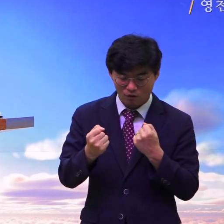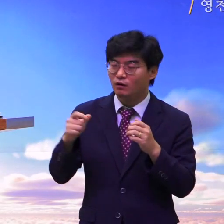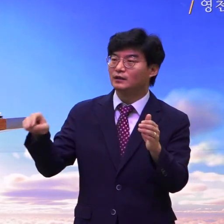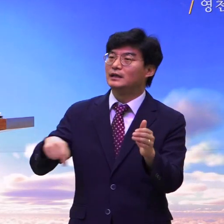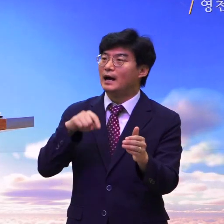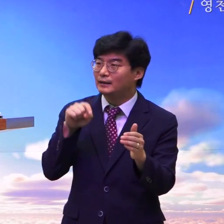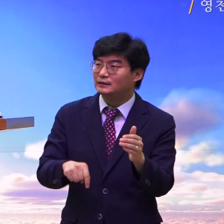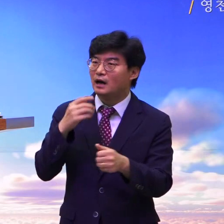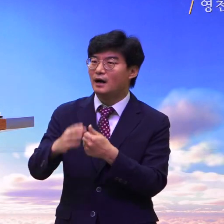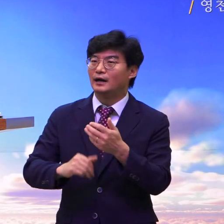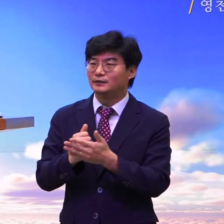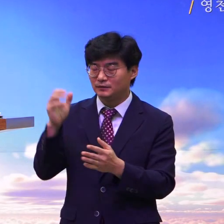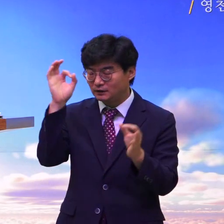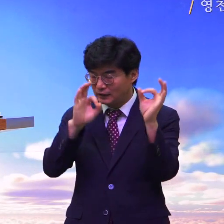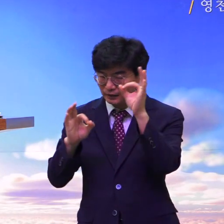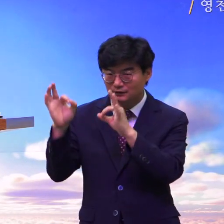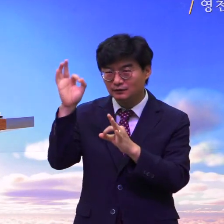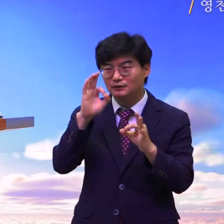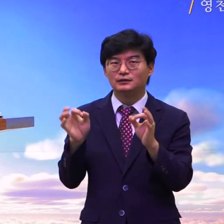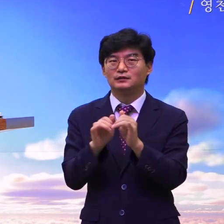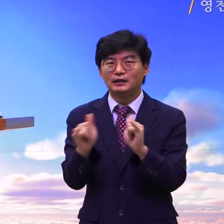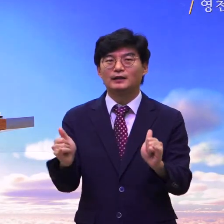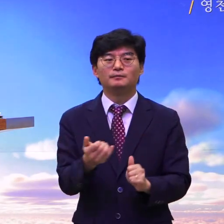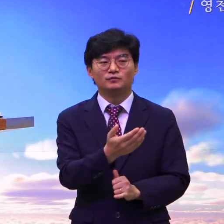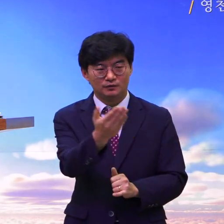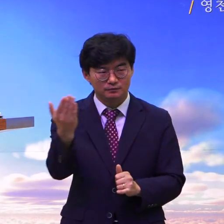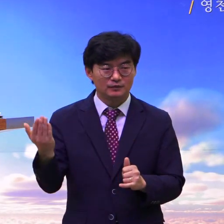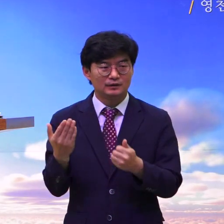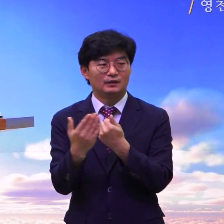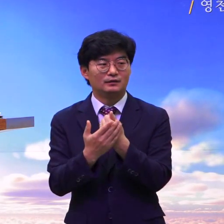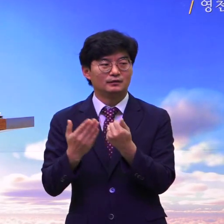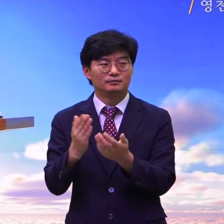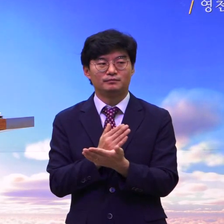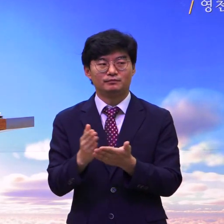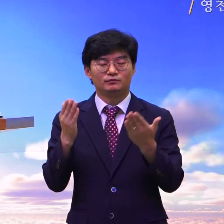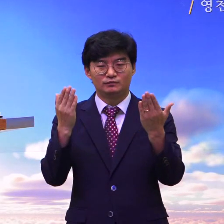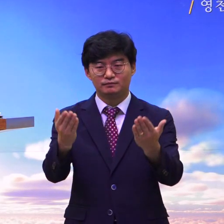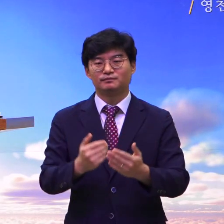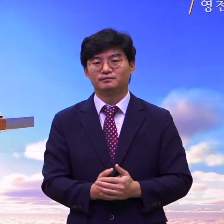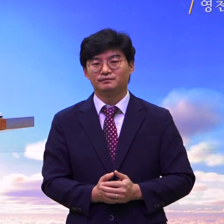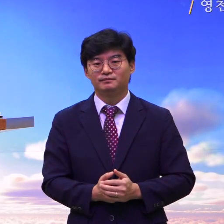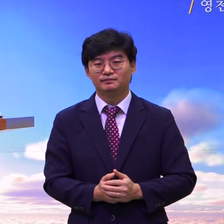그 사람에게 하나님께서 은혜를 베푸십니다.